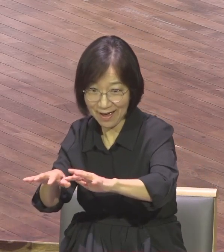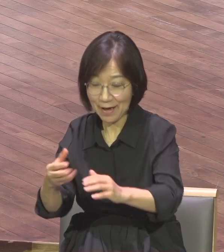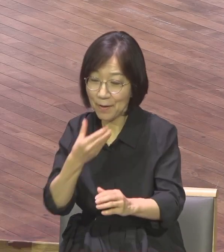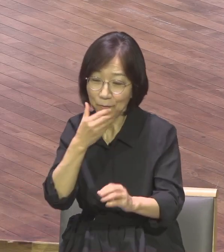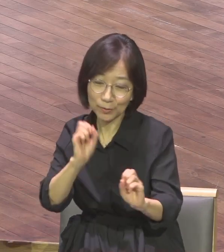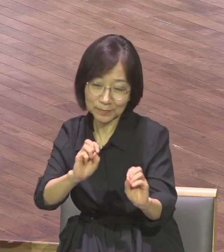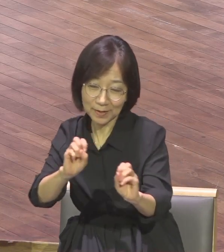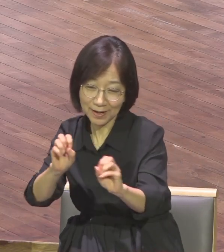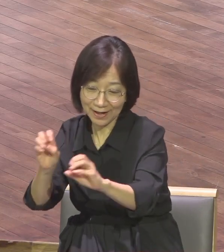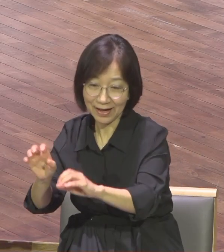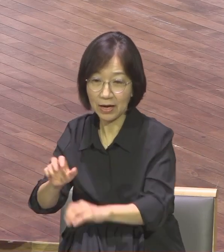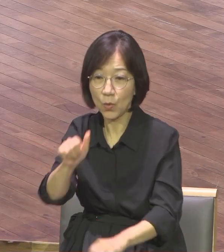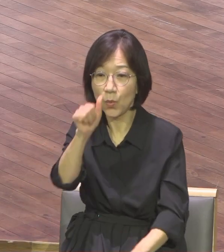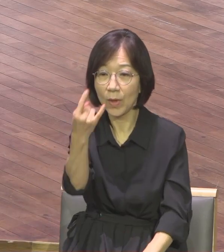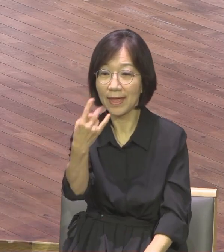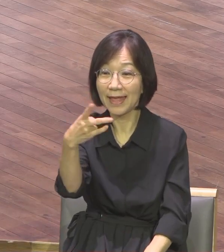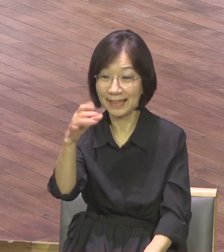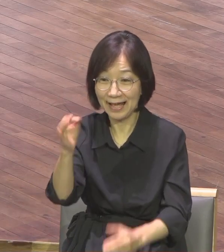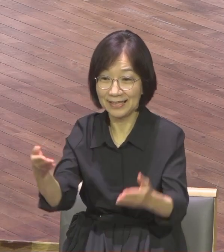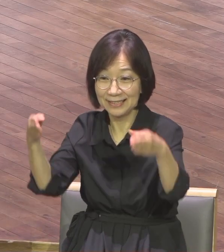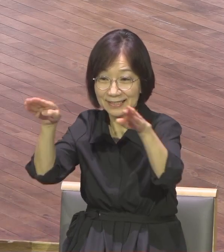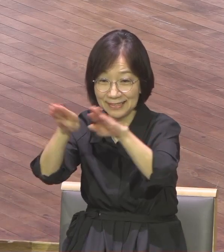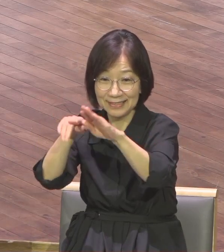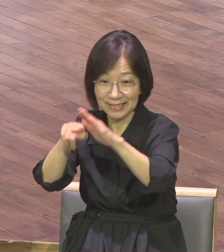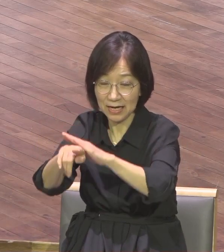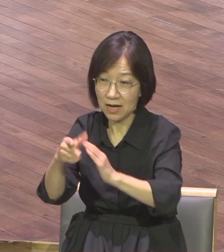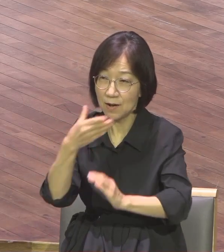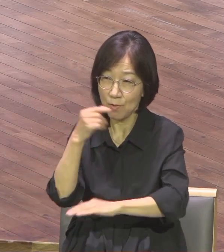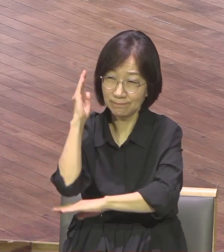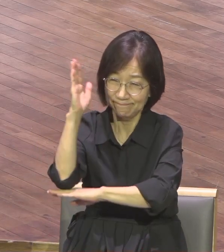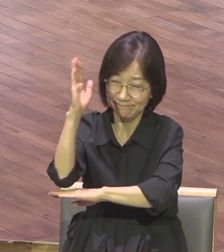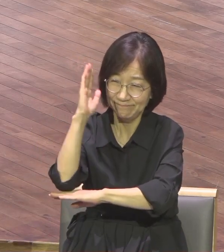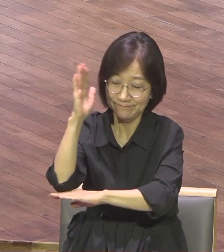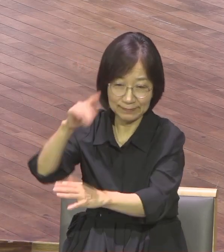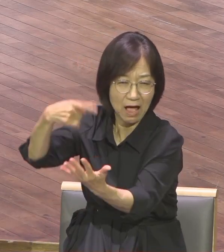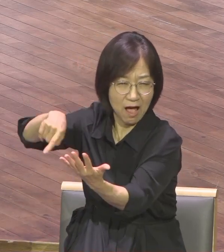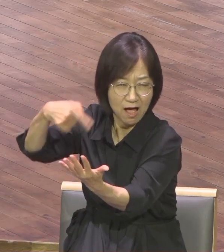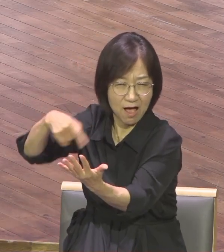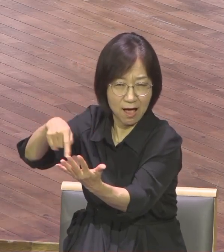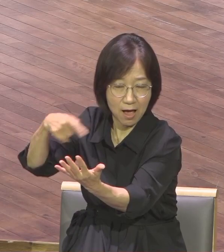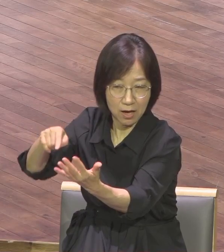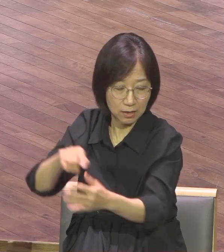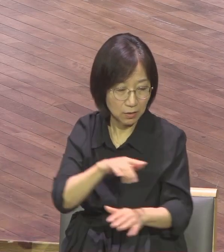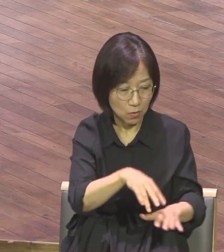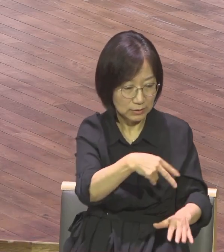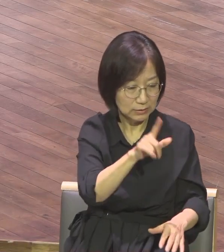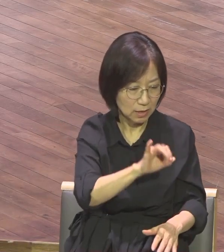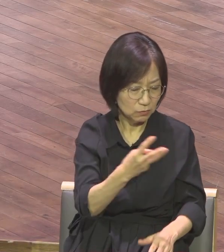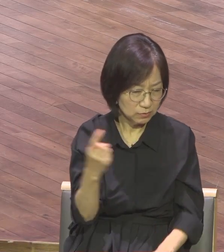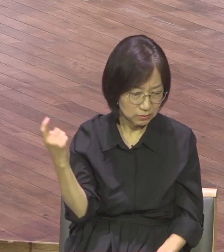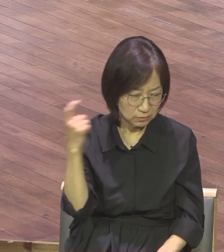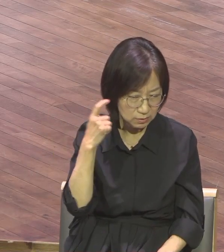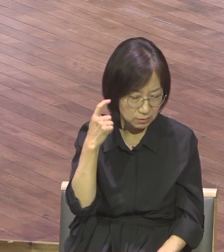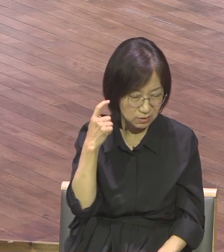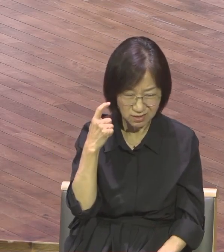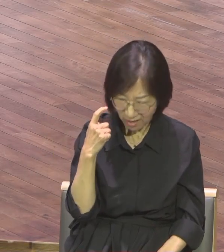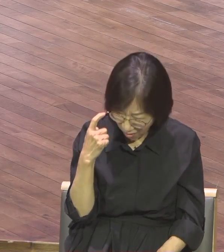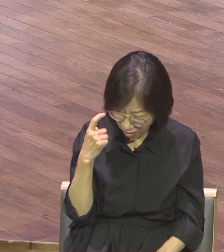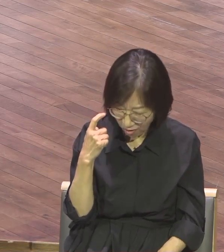들어가가지고. 그러니까 이 소식을 들은 사울이 가만히 있지를 못하지요.